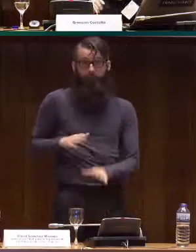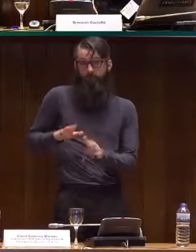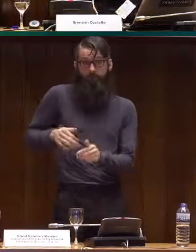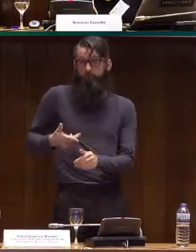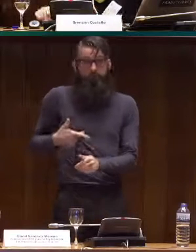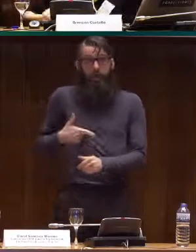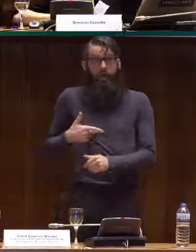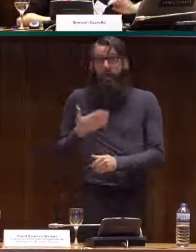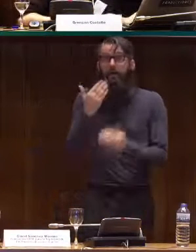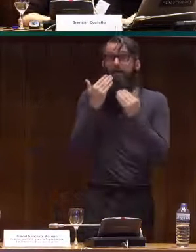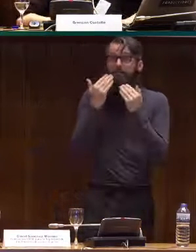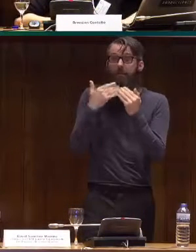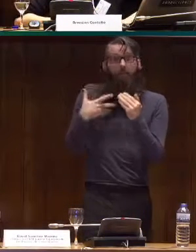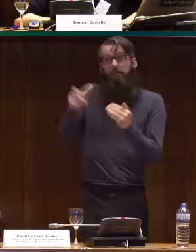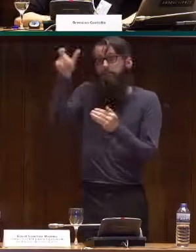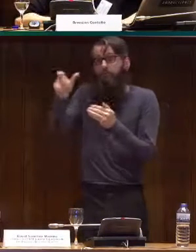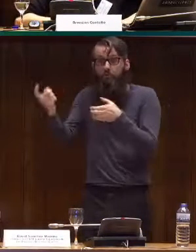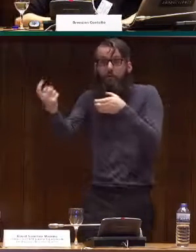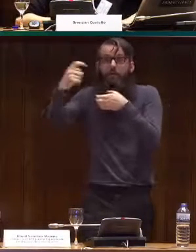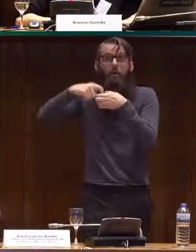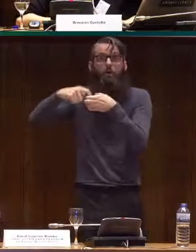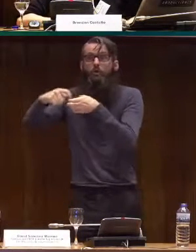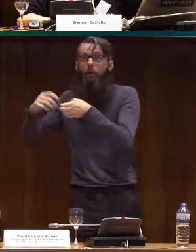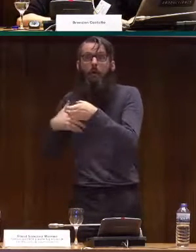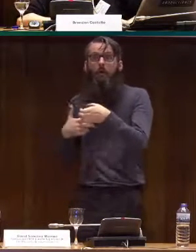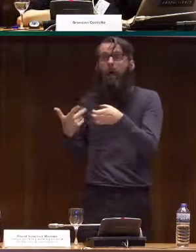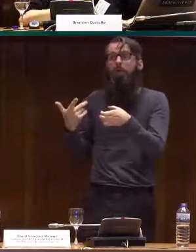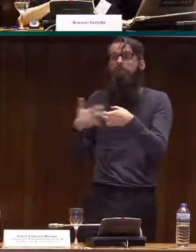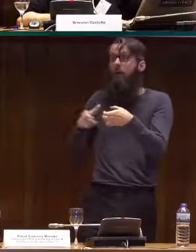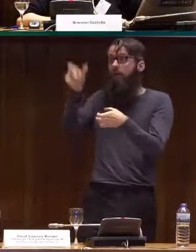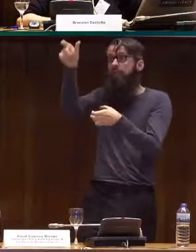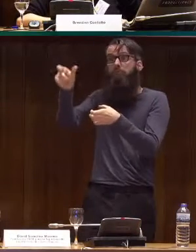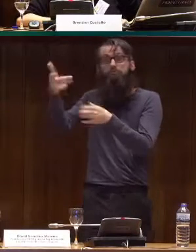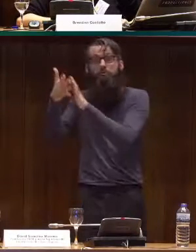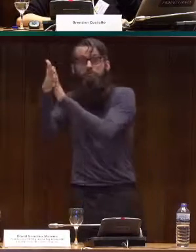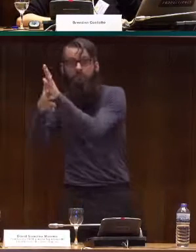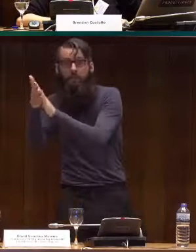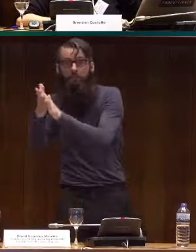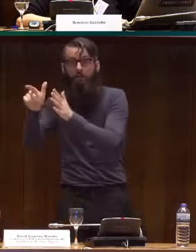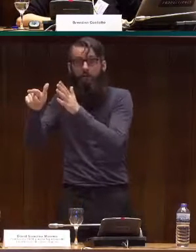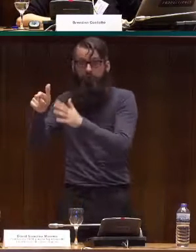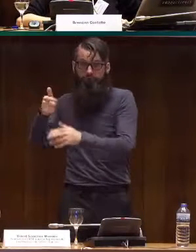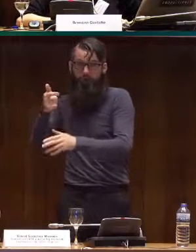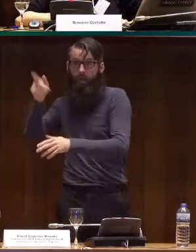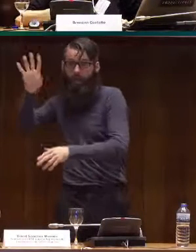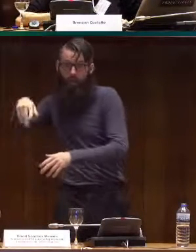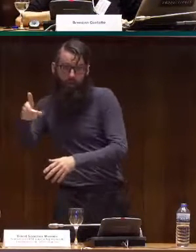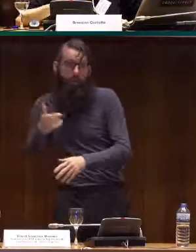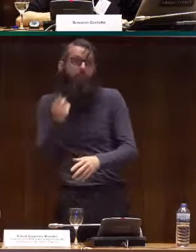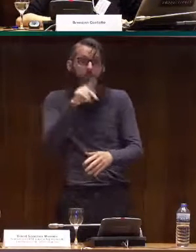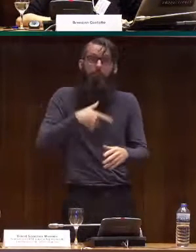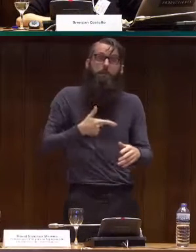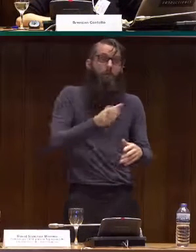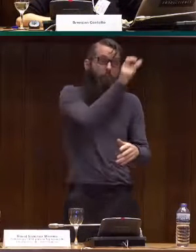Muy bien, pues para acabar ya los agradecimientos. En primer lugar, a todos vosotros por vuestra atención.